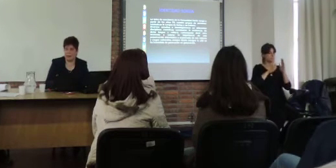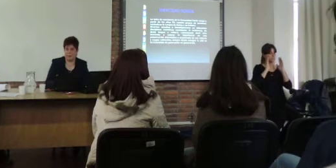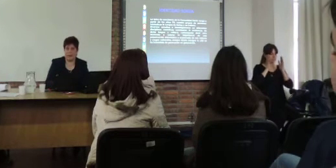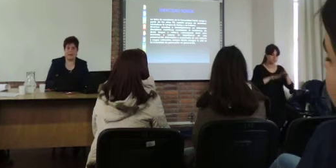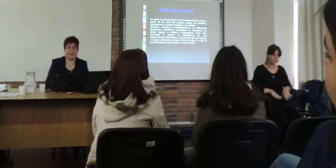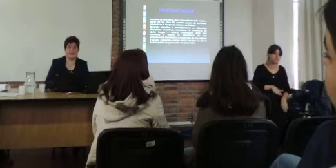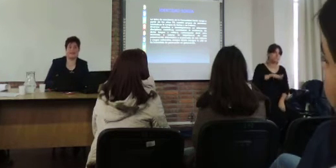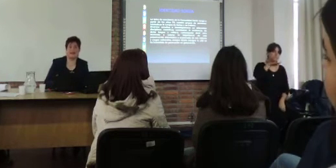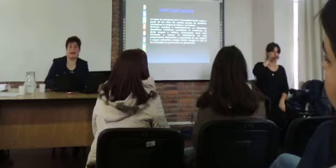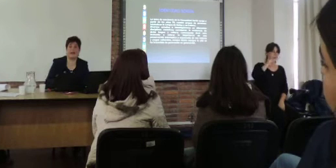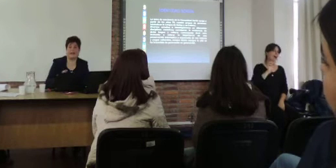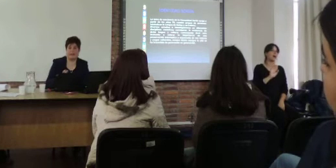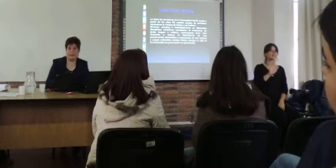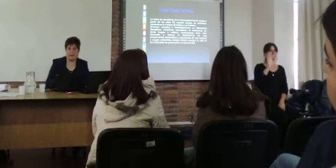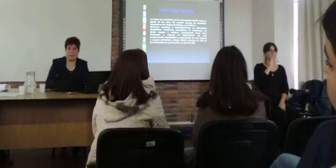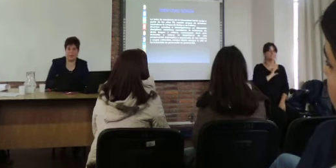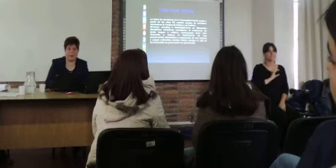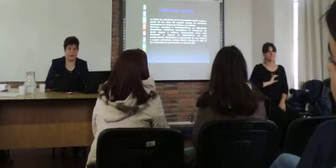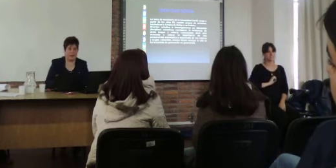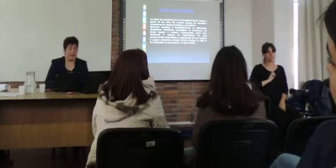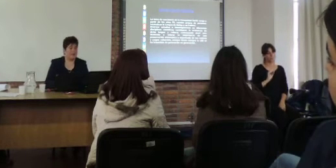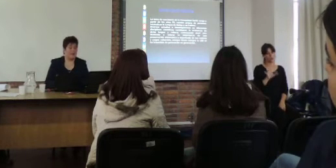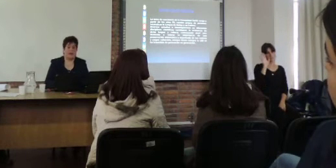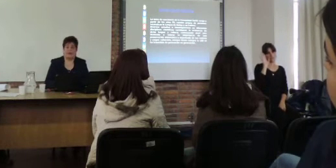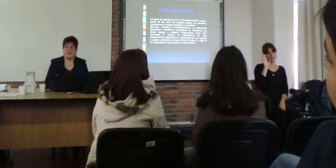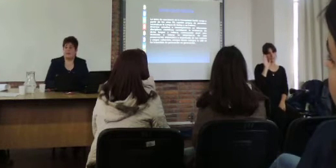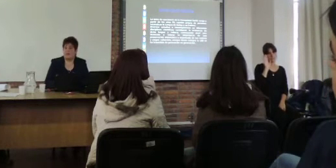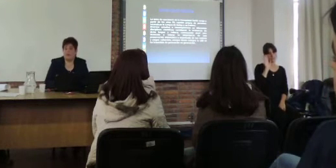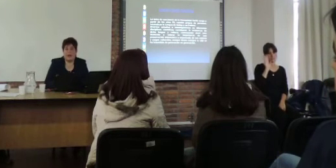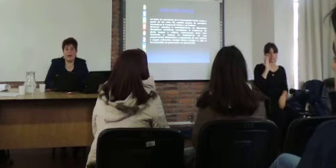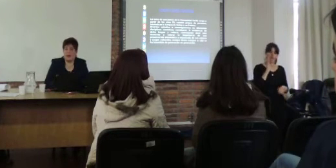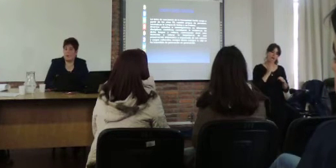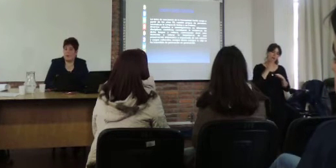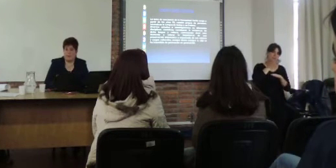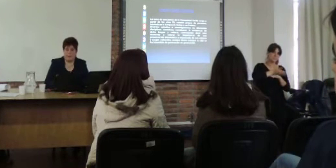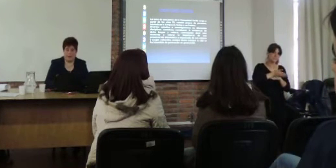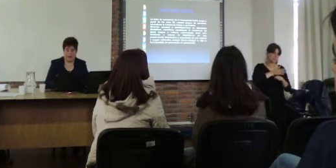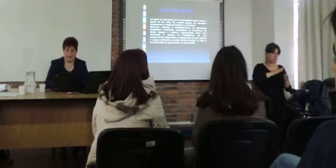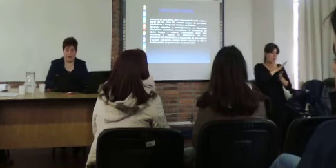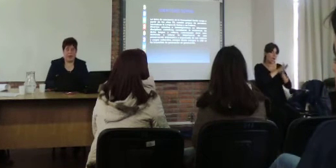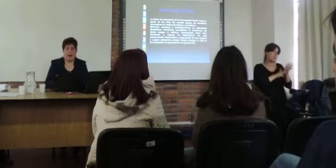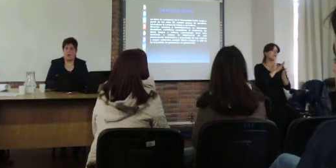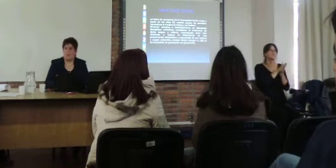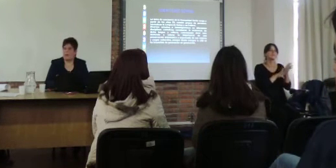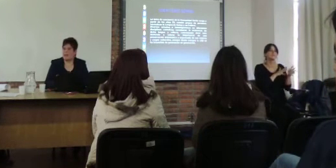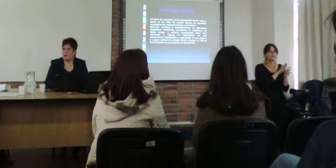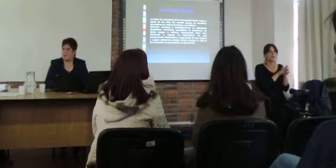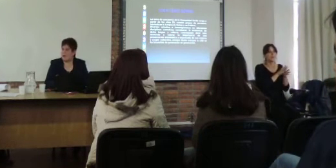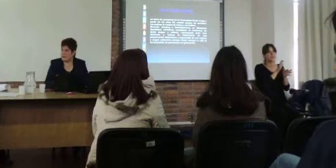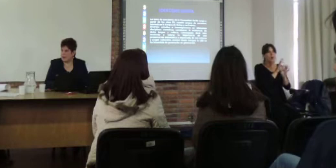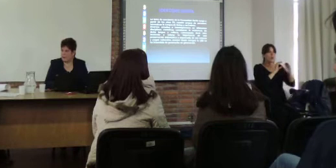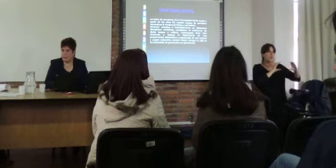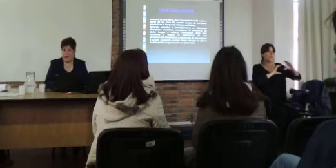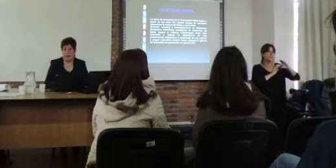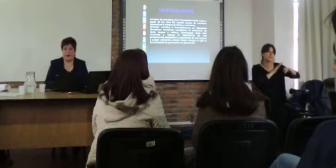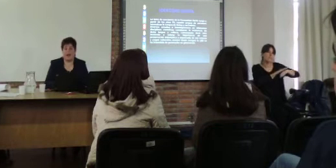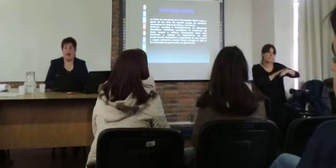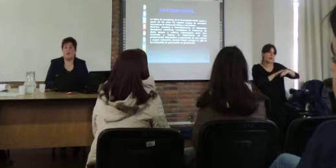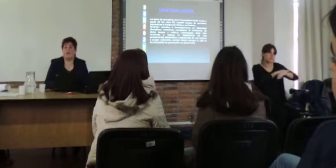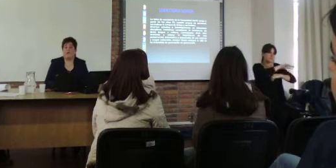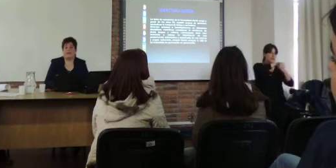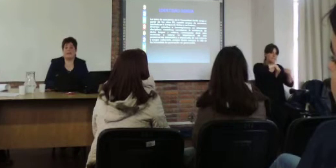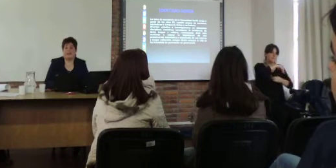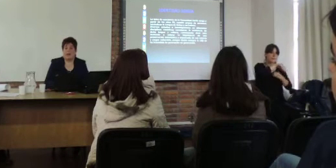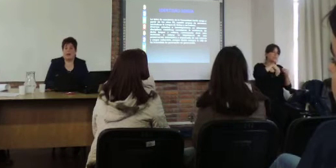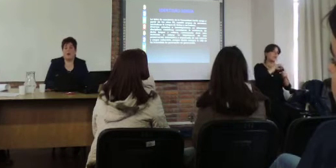determinada manera. Les hacen tener características propias, desde el acceso a la lengua en la familia, a la comunicación básica familiar,